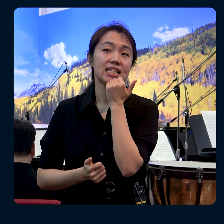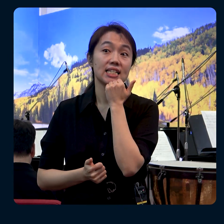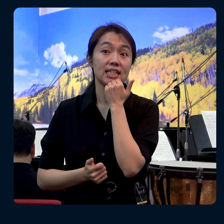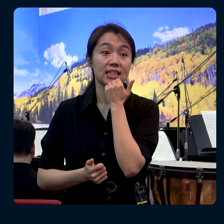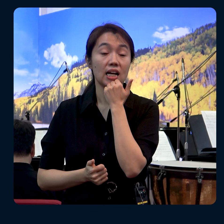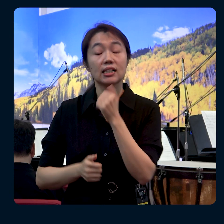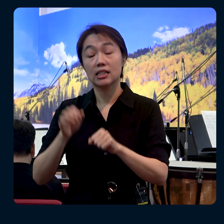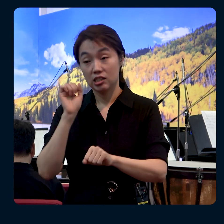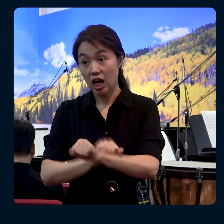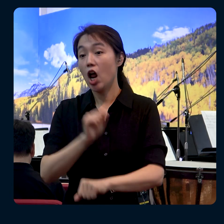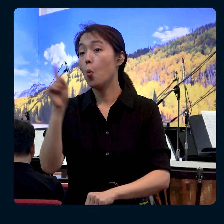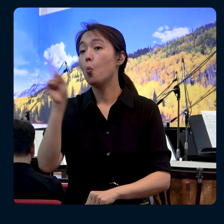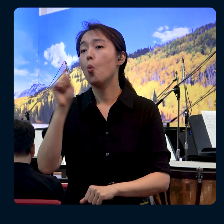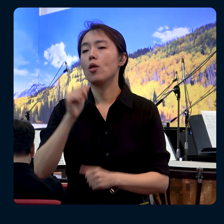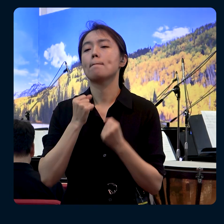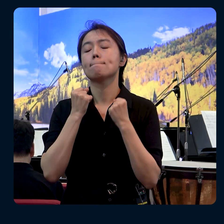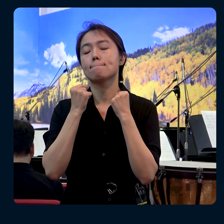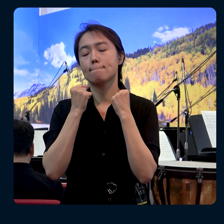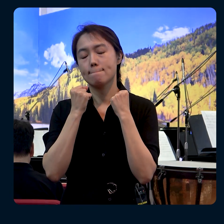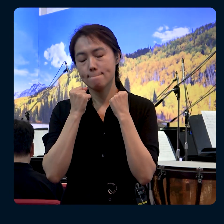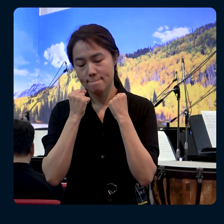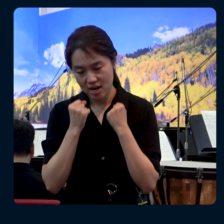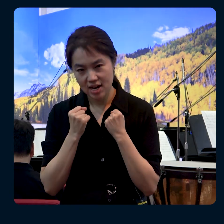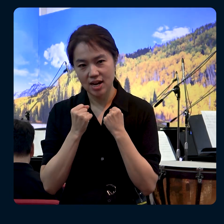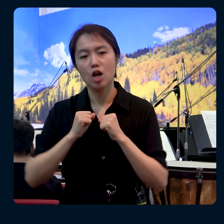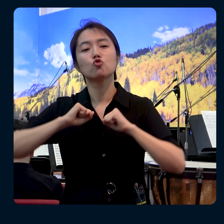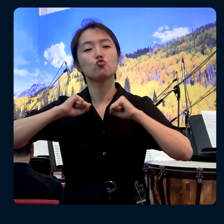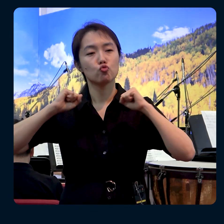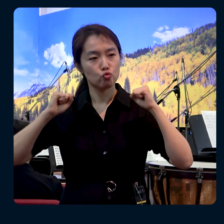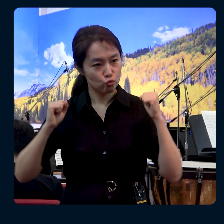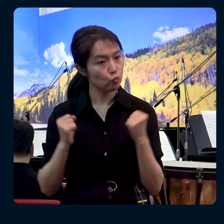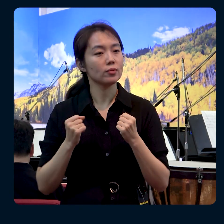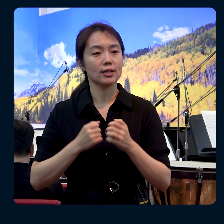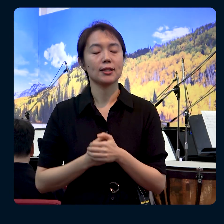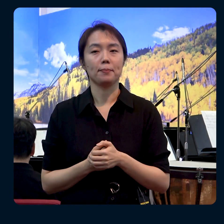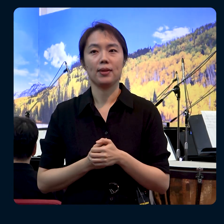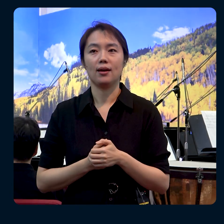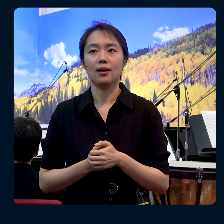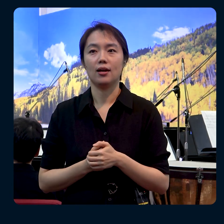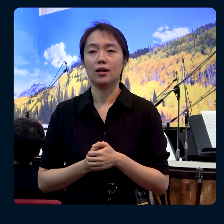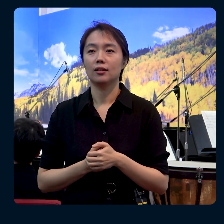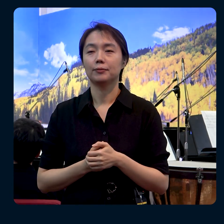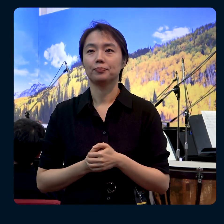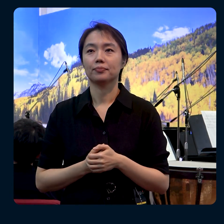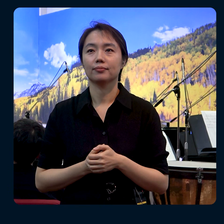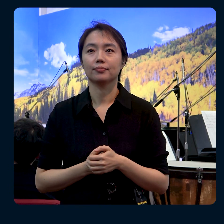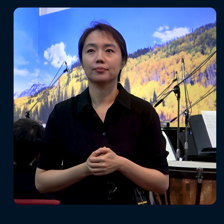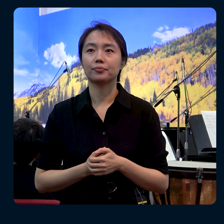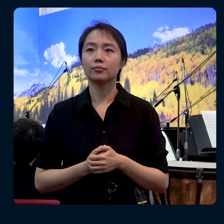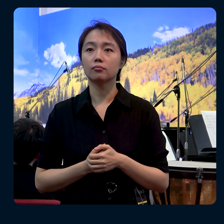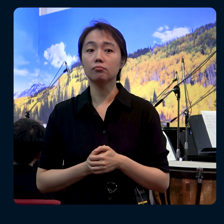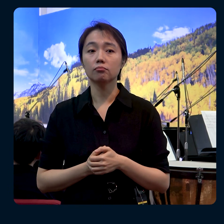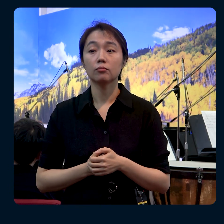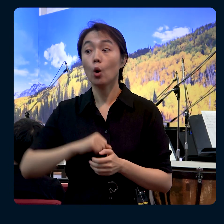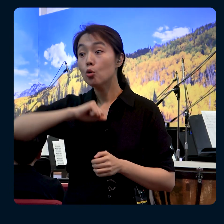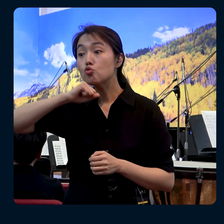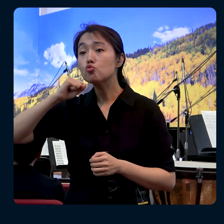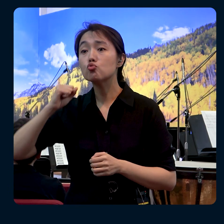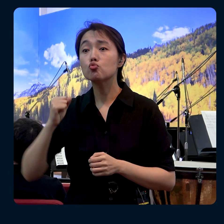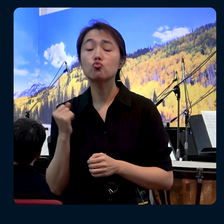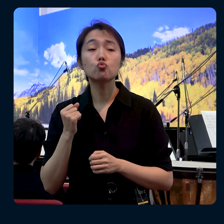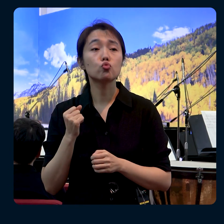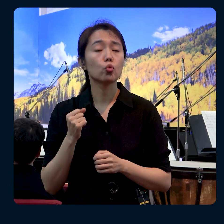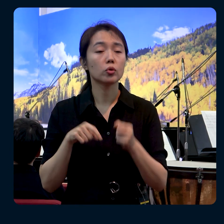하나님께서 말씀하신 대로 그 땅에서 버티고 있는 거예요. 순종은 그런 것이니까. 예, 순종이라는